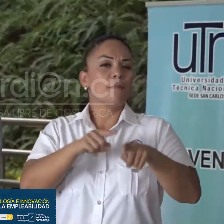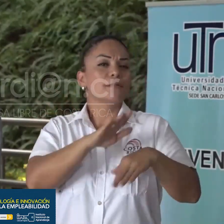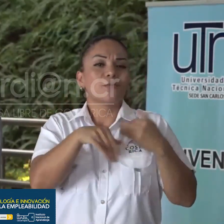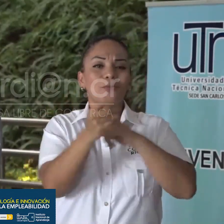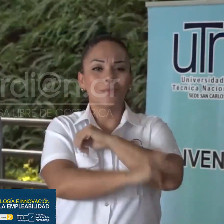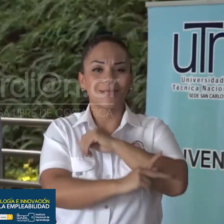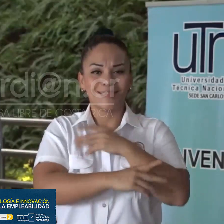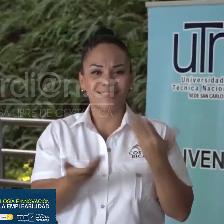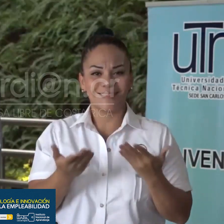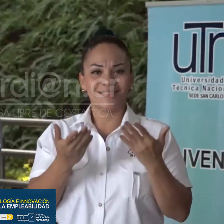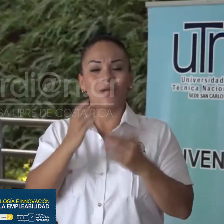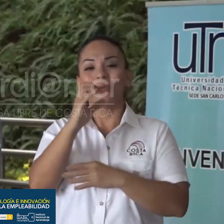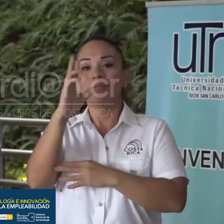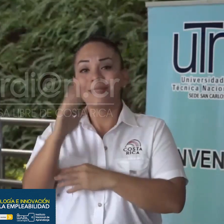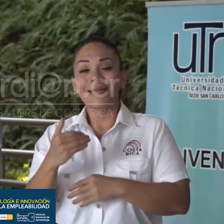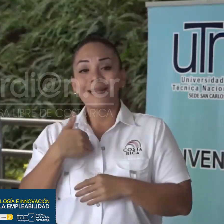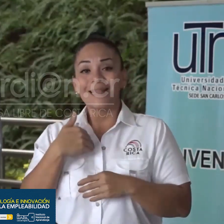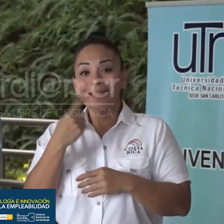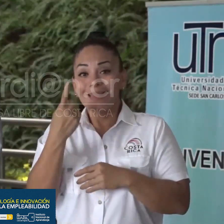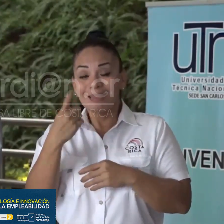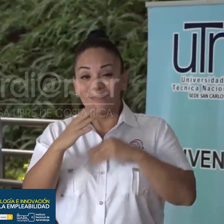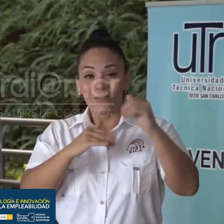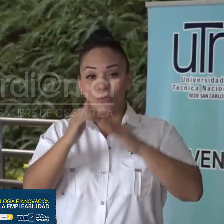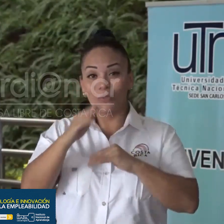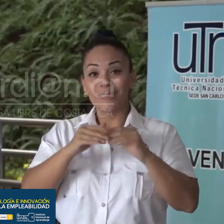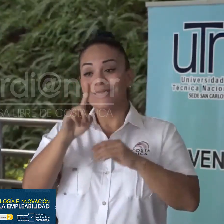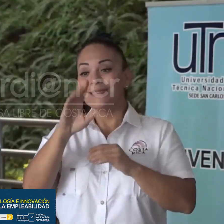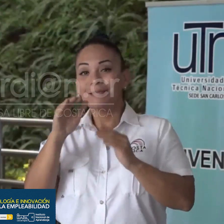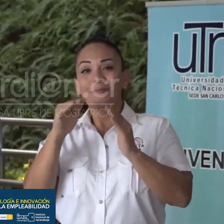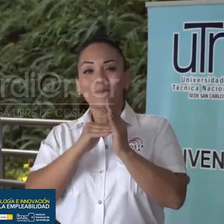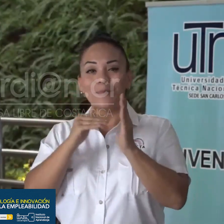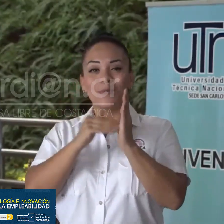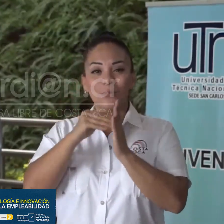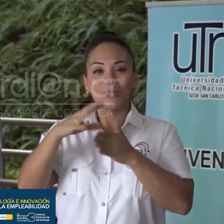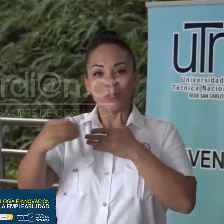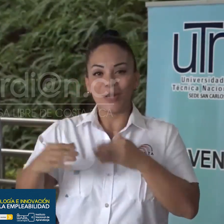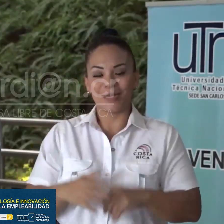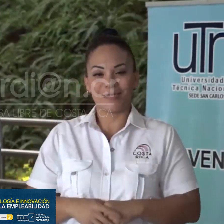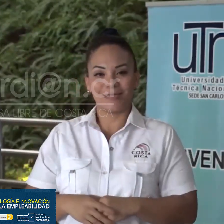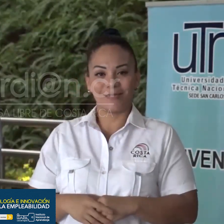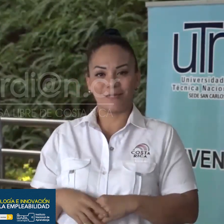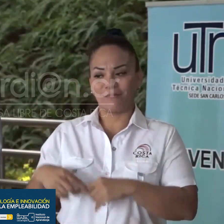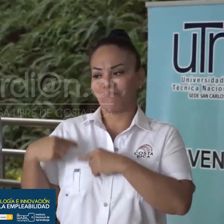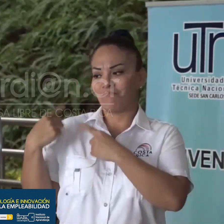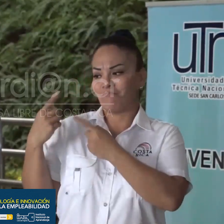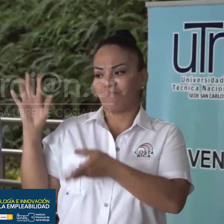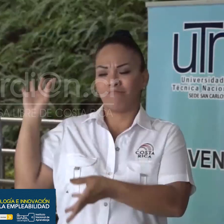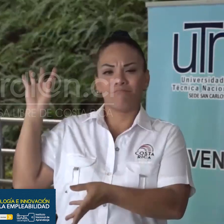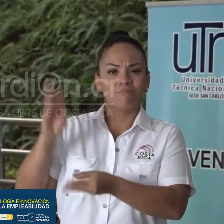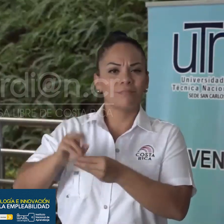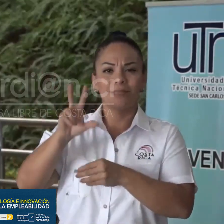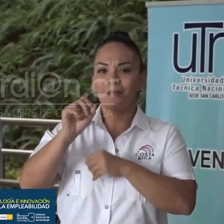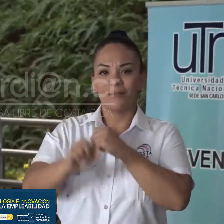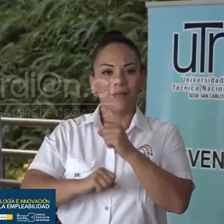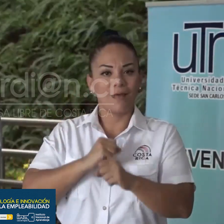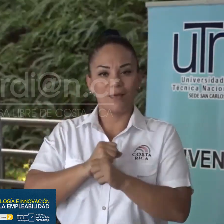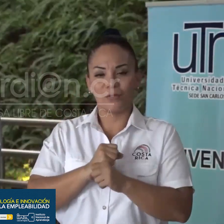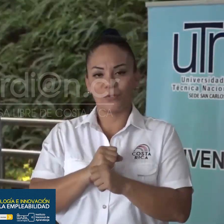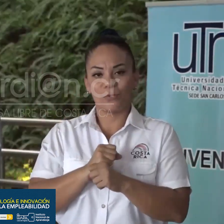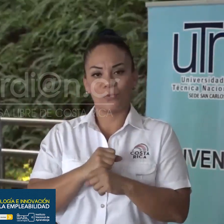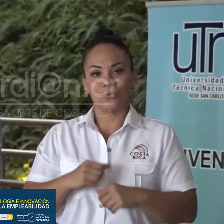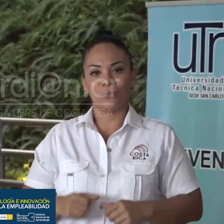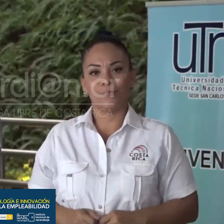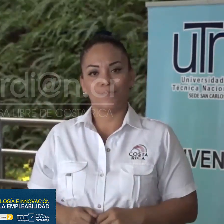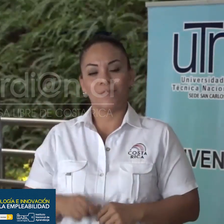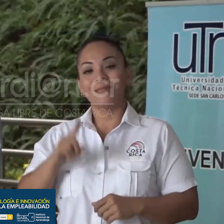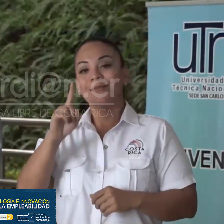un déficit de infraestructura de 100.000 millones de dólares, acumulado durante los últimos 30 años.